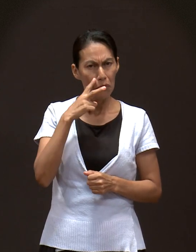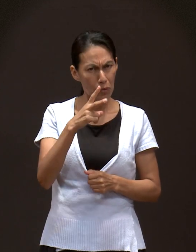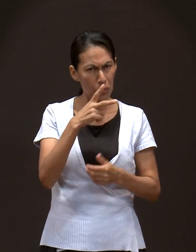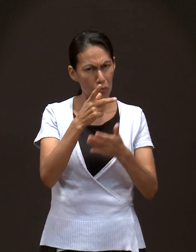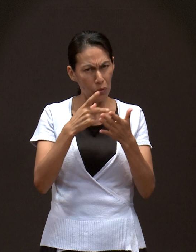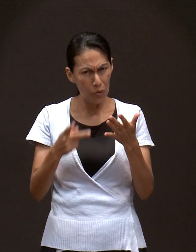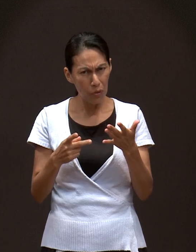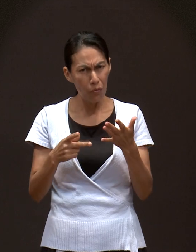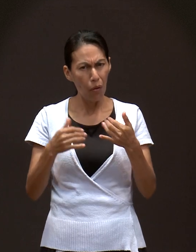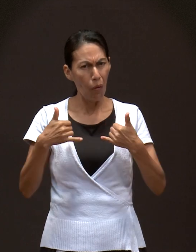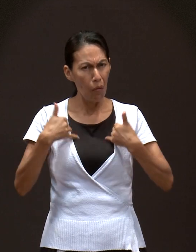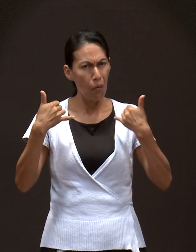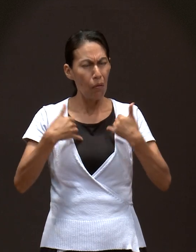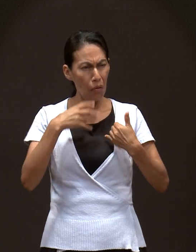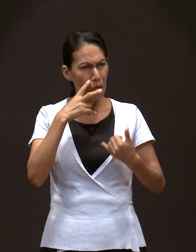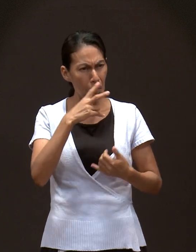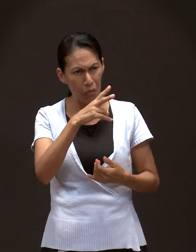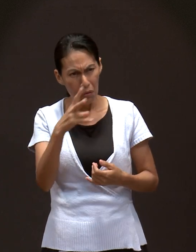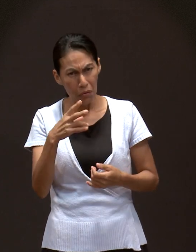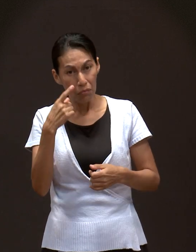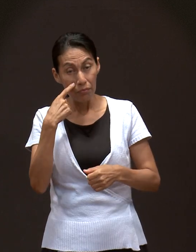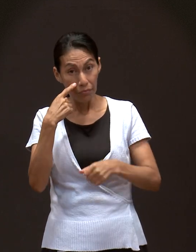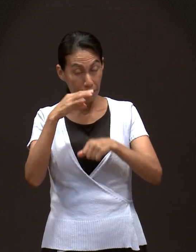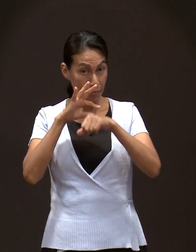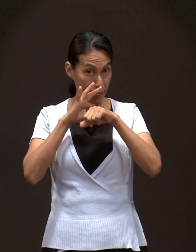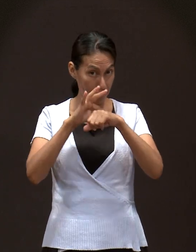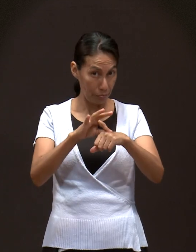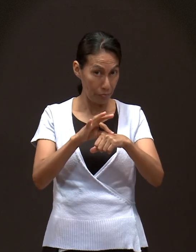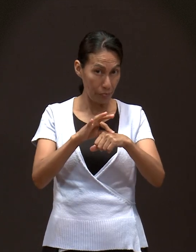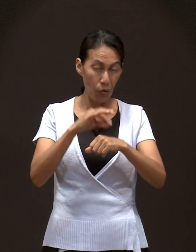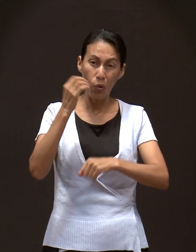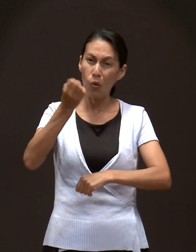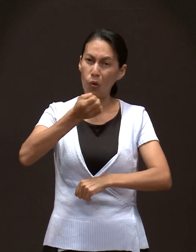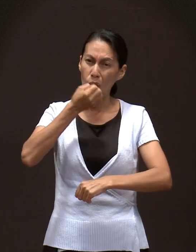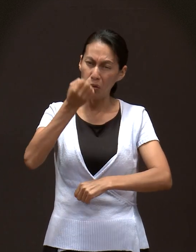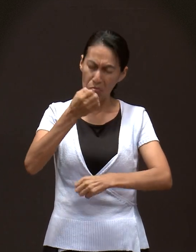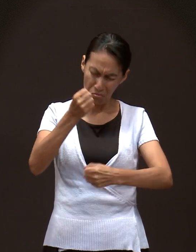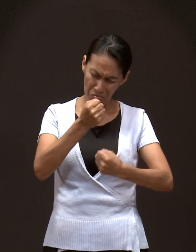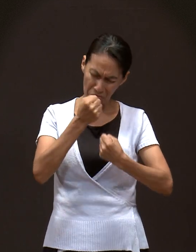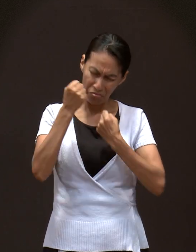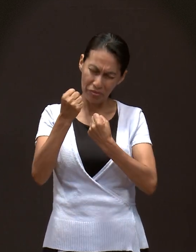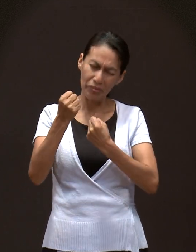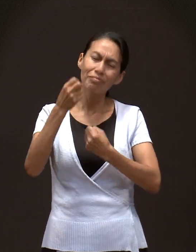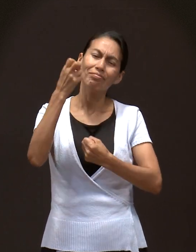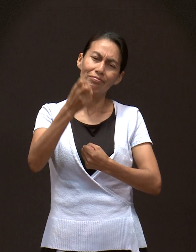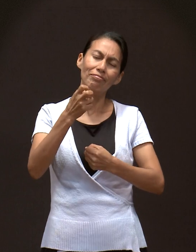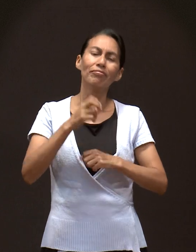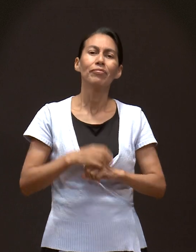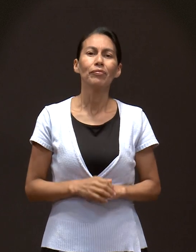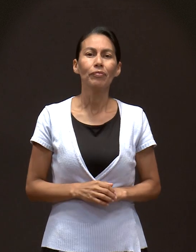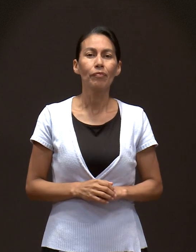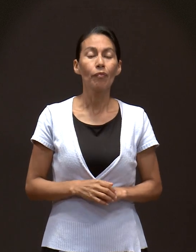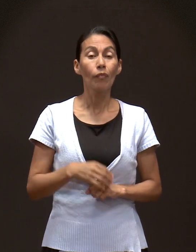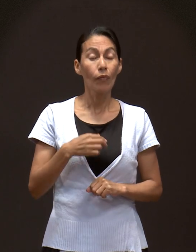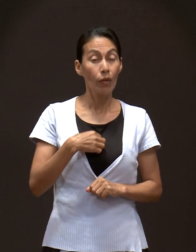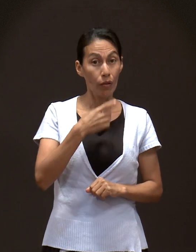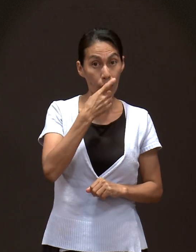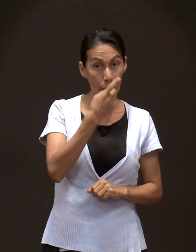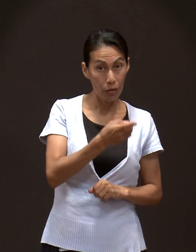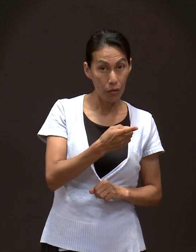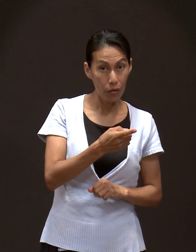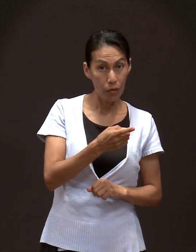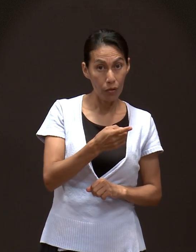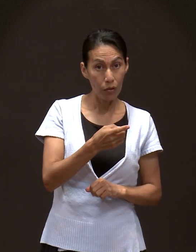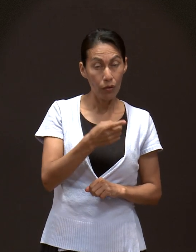y escuchando a estos jóvenes. Y puedo confirmar por experiencia propia que la oración tiene poder. Y sí. Amén.